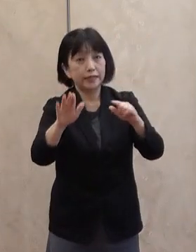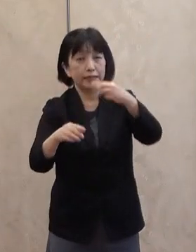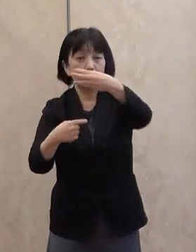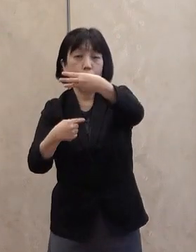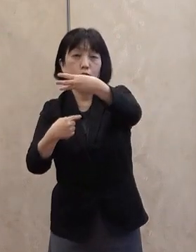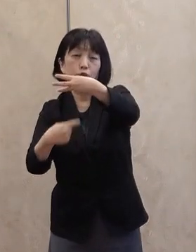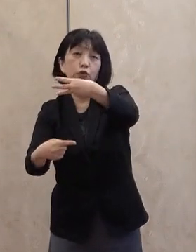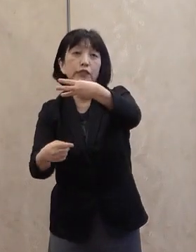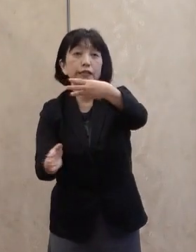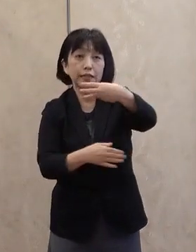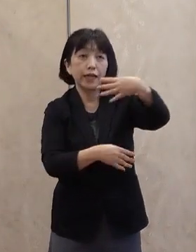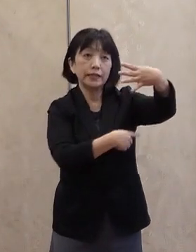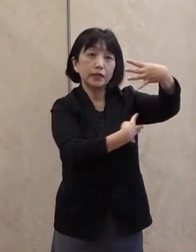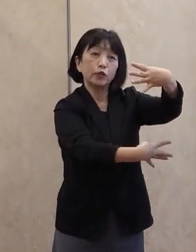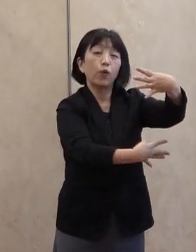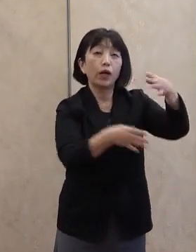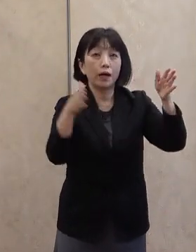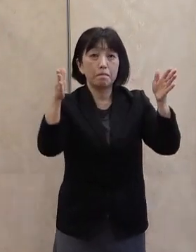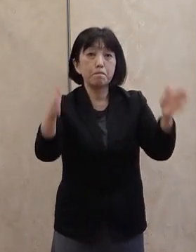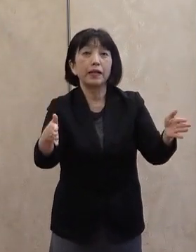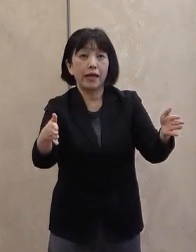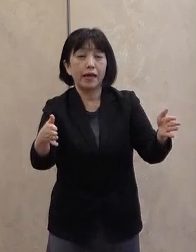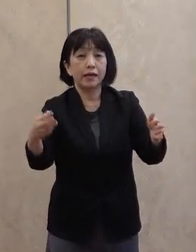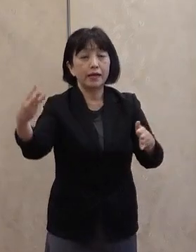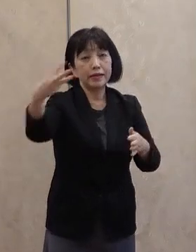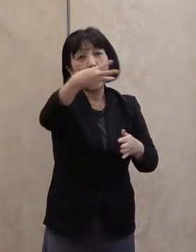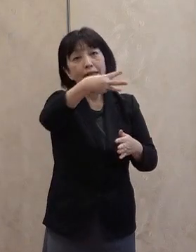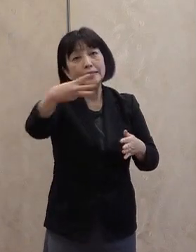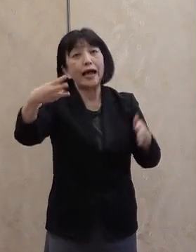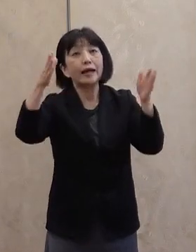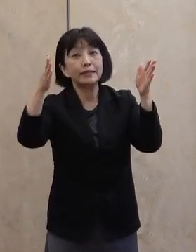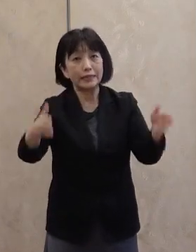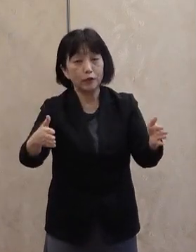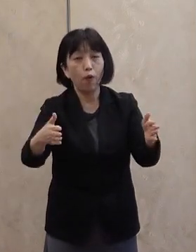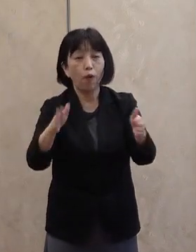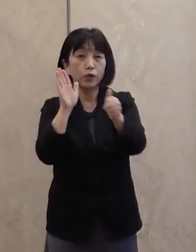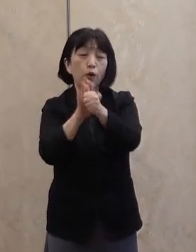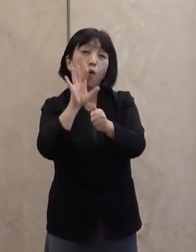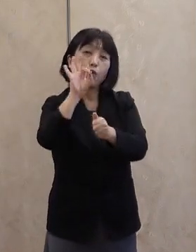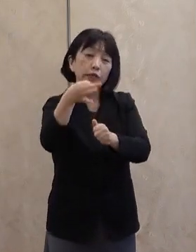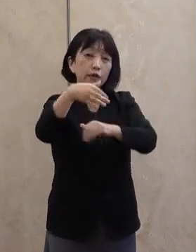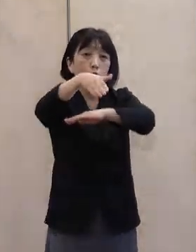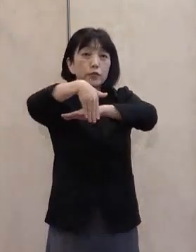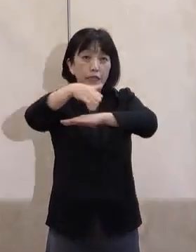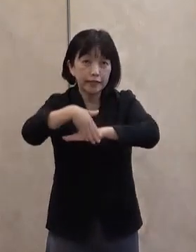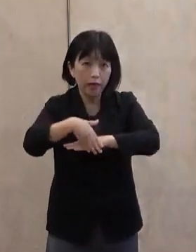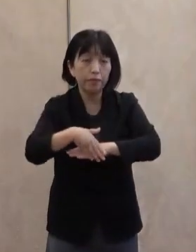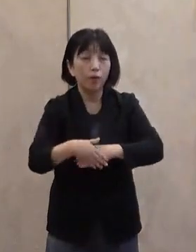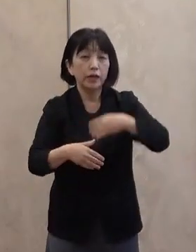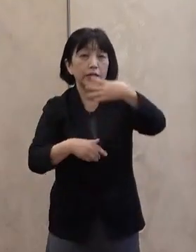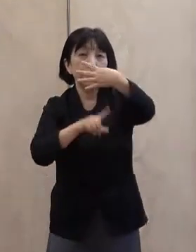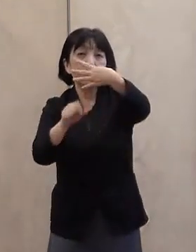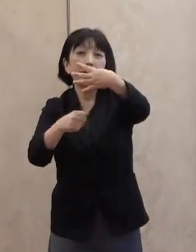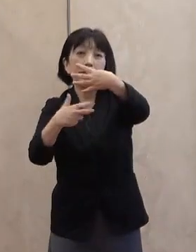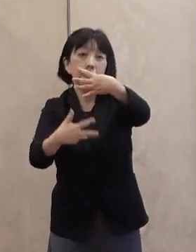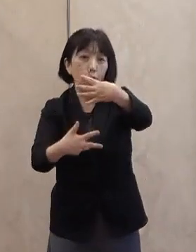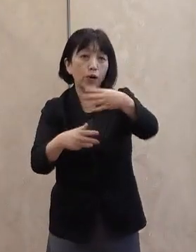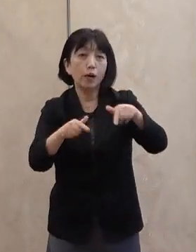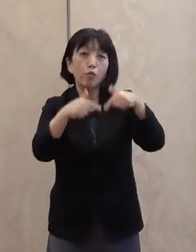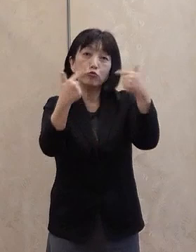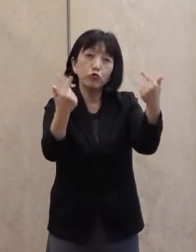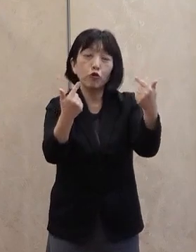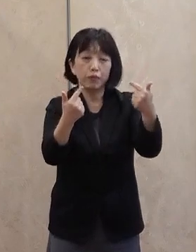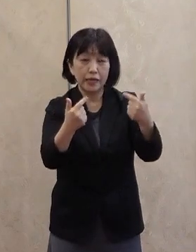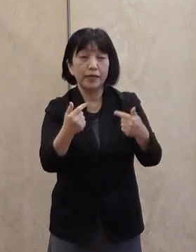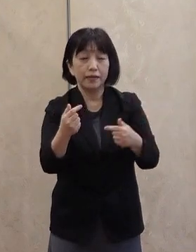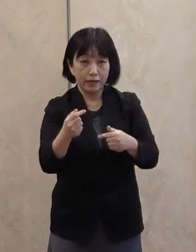で、まん延防止の期間が始まるまでの第3期の協力金の受付を4月8日木曜日14時から受付を開始をいた